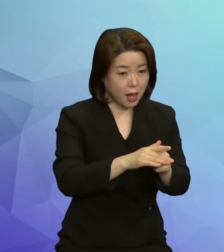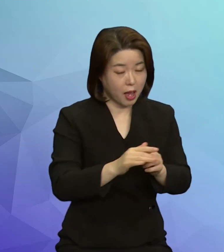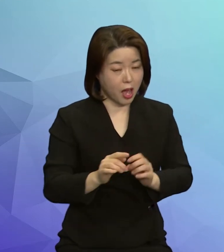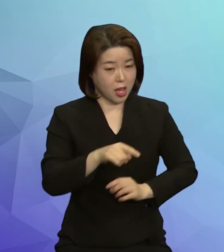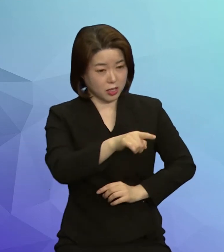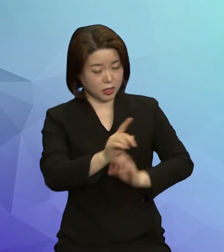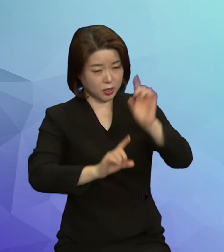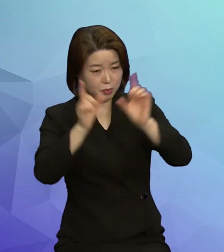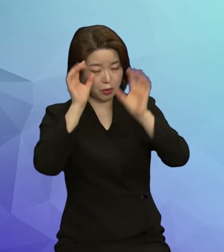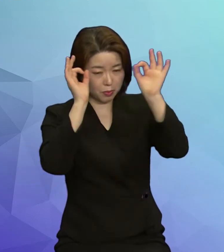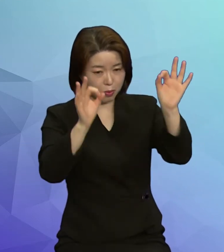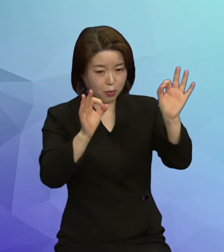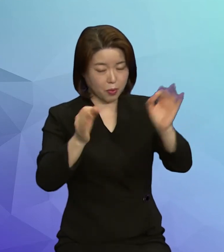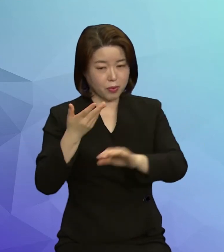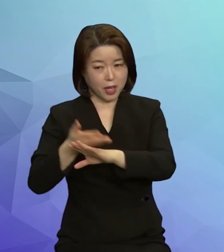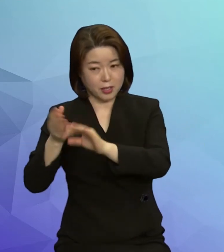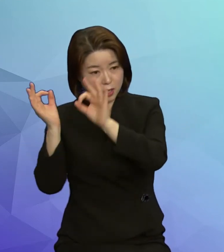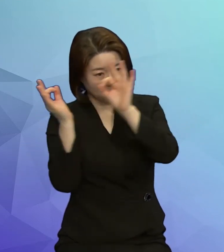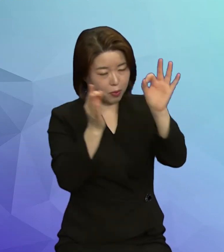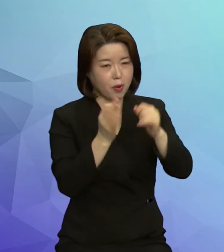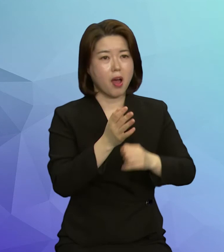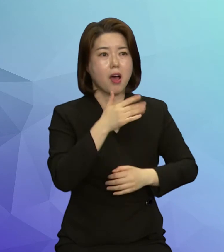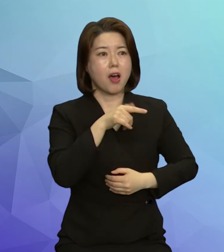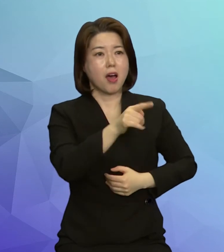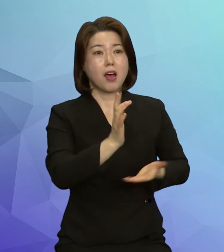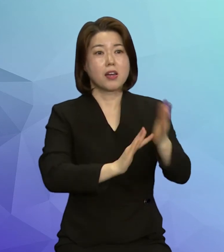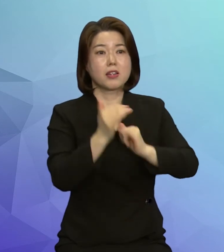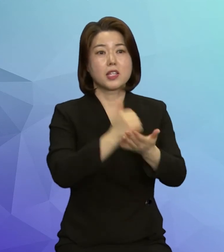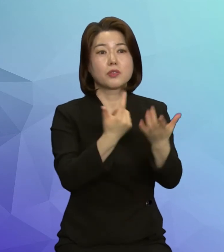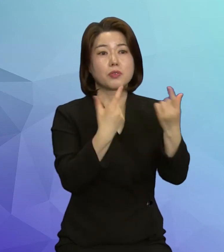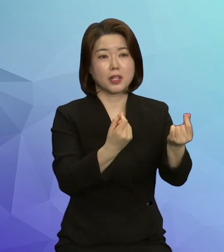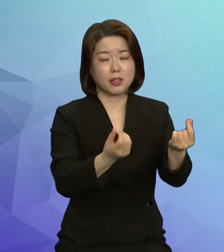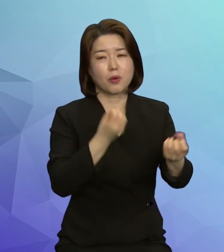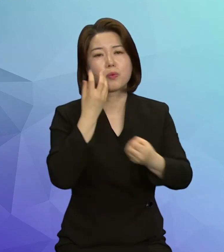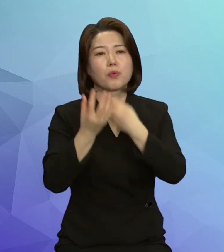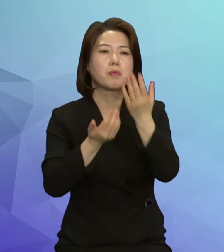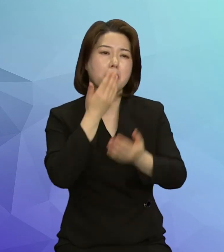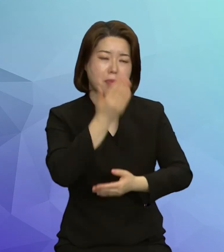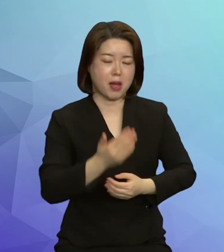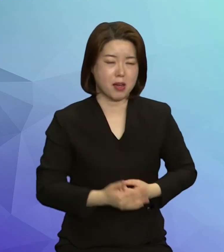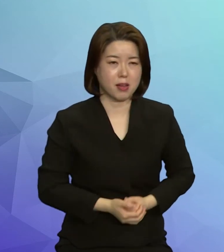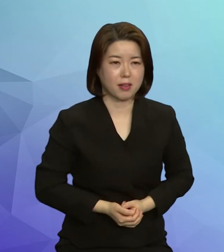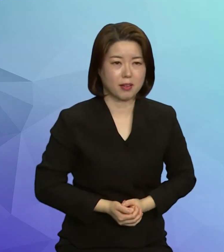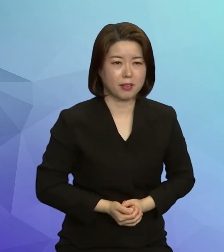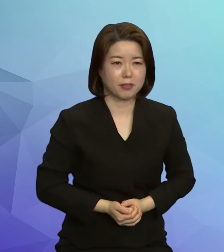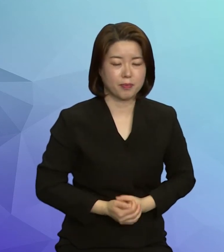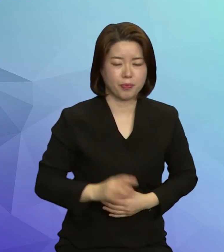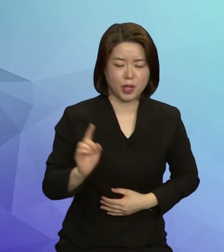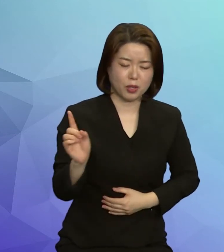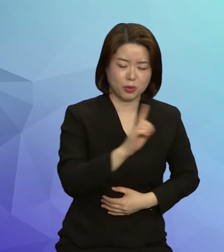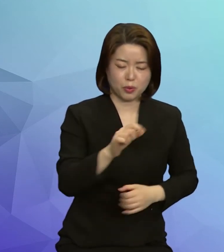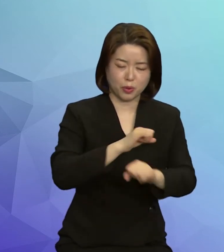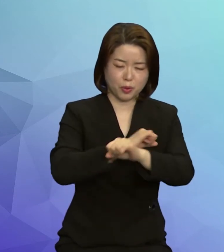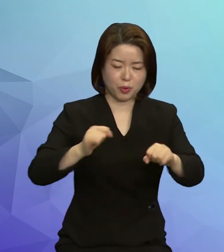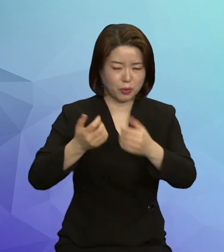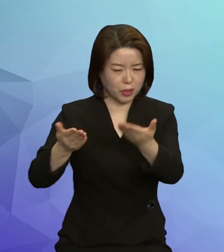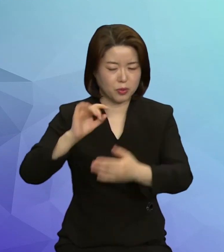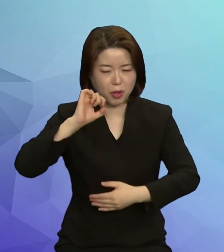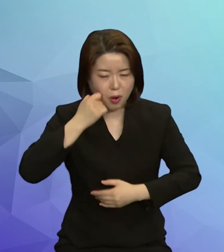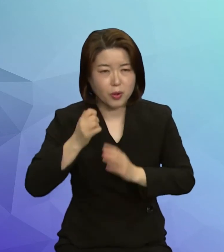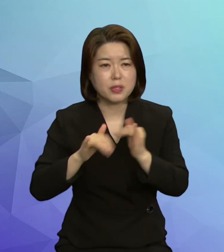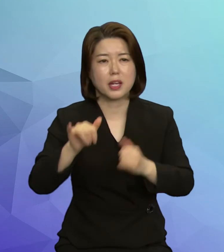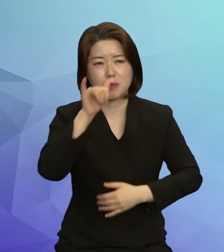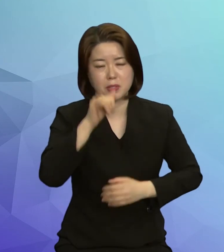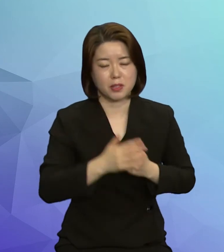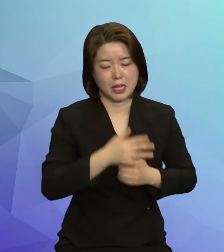보고 예수님을 보는 것 같다, 그렇게 고백하는 거예요. 도저히 용서할 수 없는